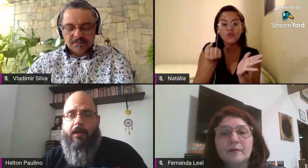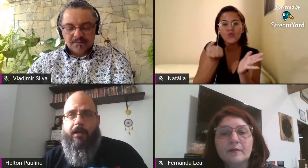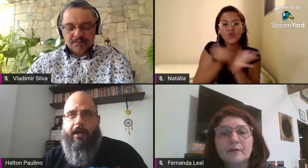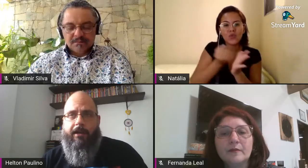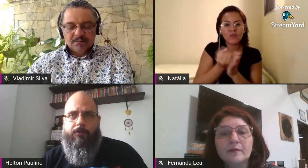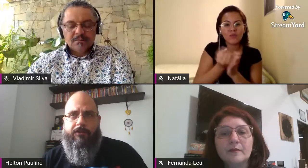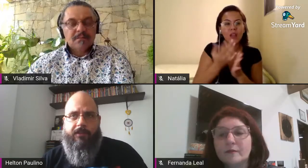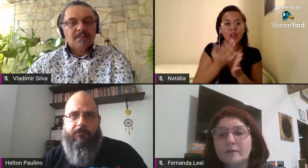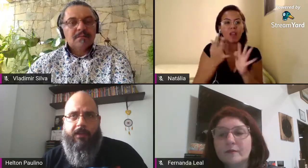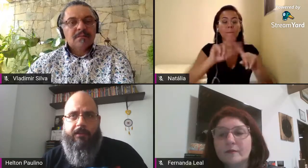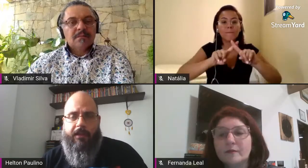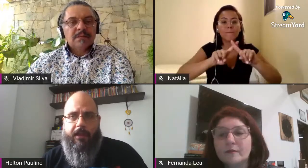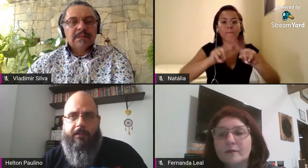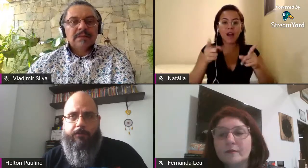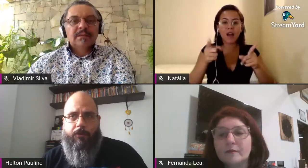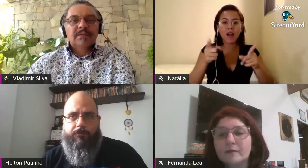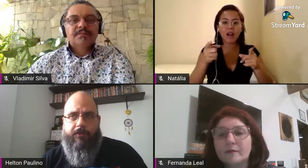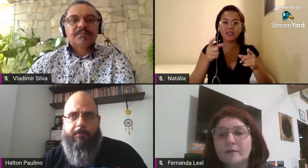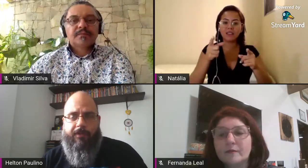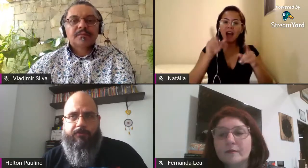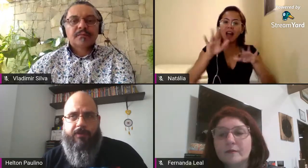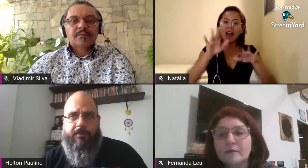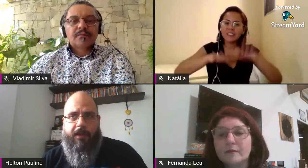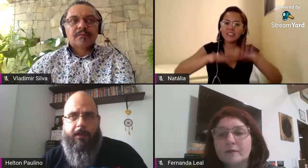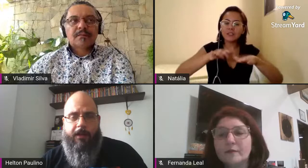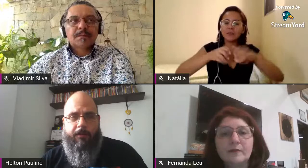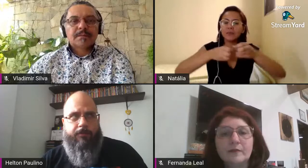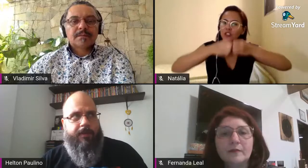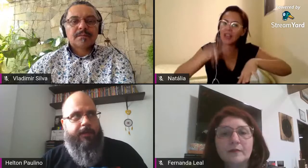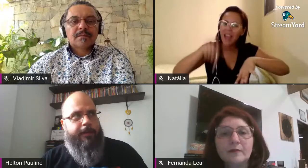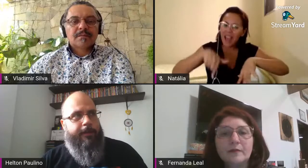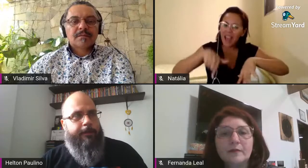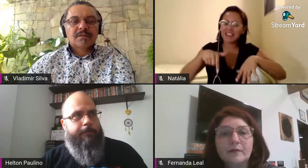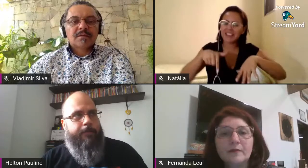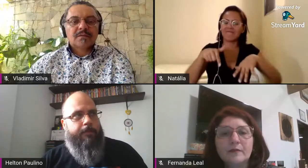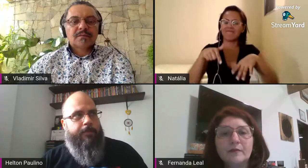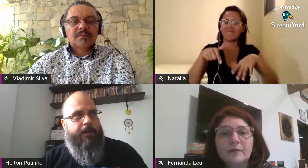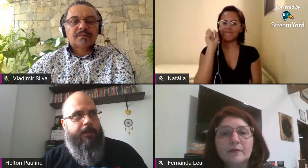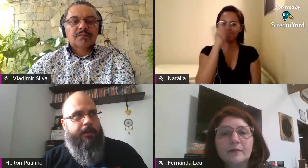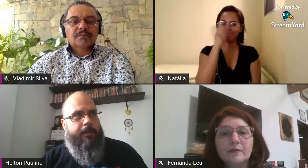complicado. E aí, quando a gente está falando de arte, eu gosto sempre de frisar